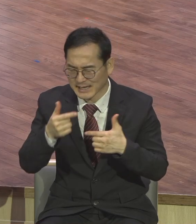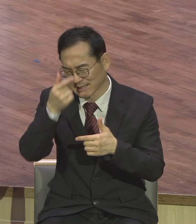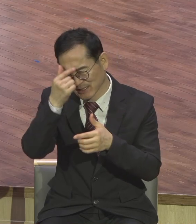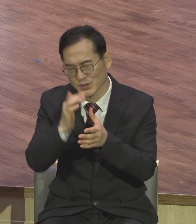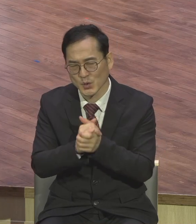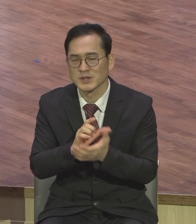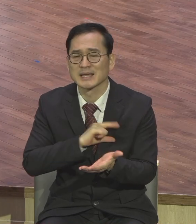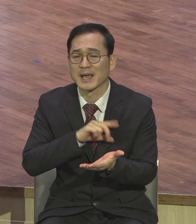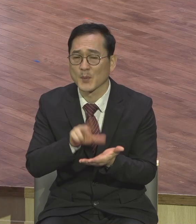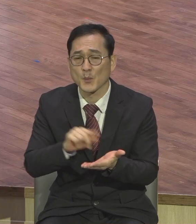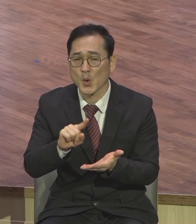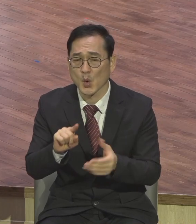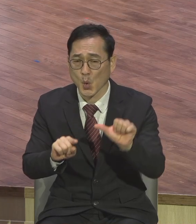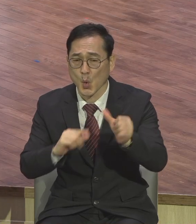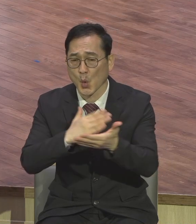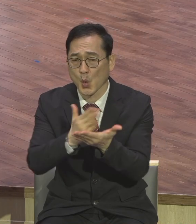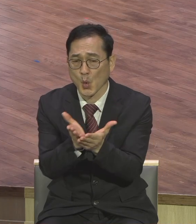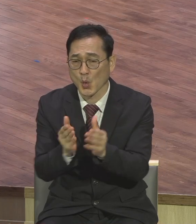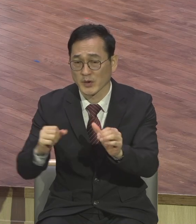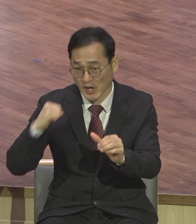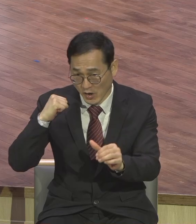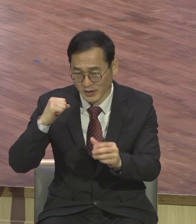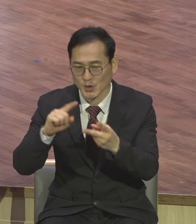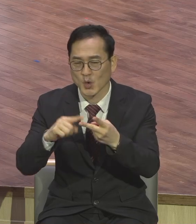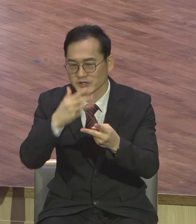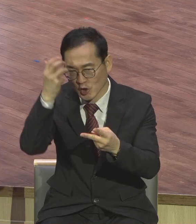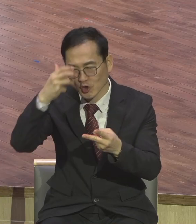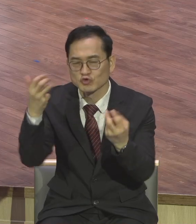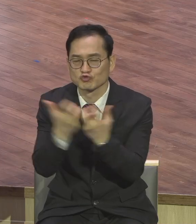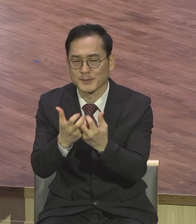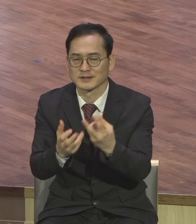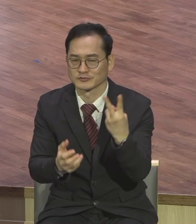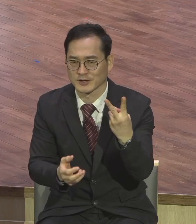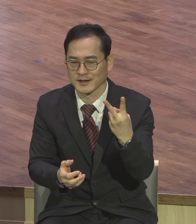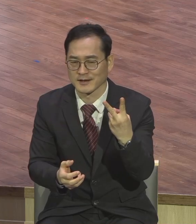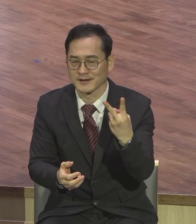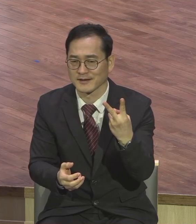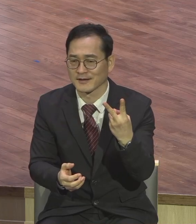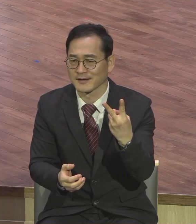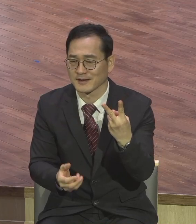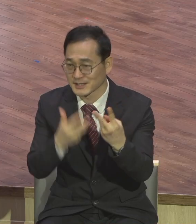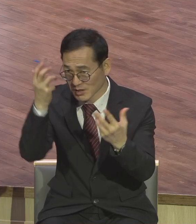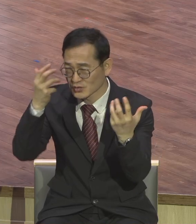것이 오력과 성령 충만입니다. 성령 충만 주옵소서.